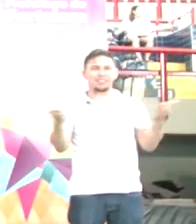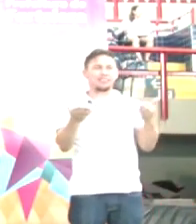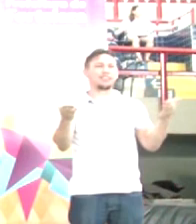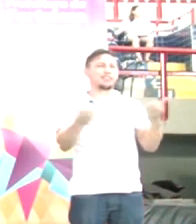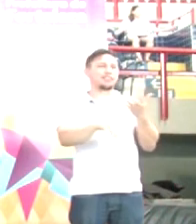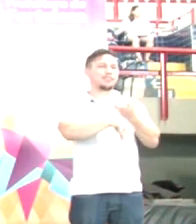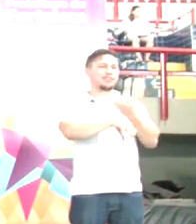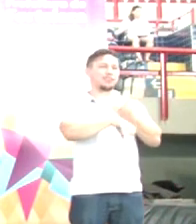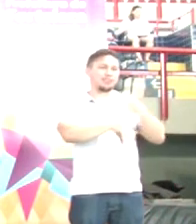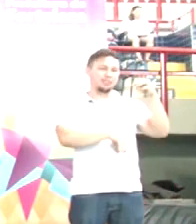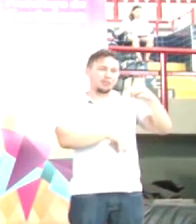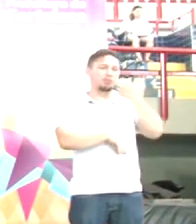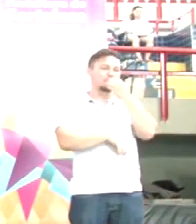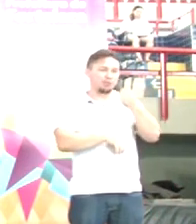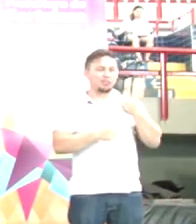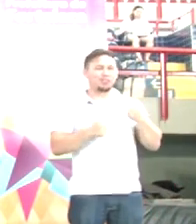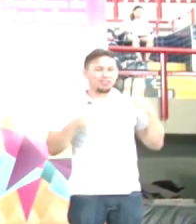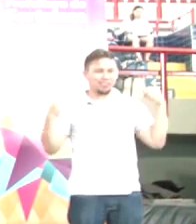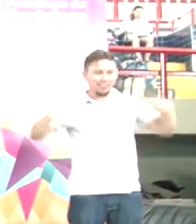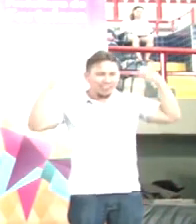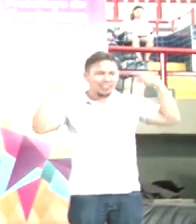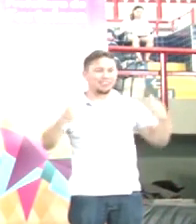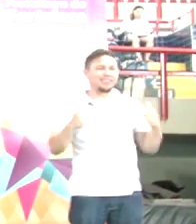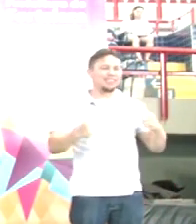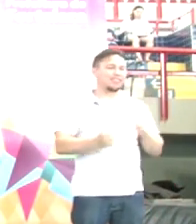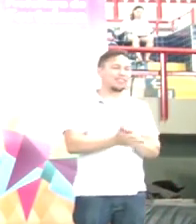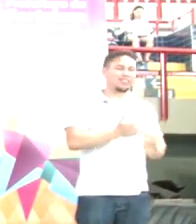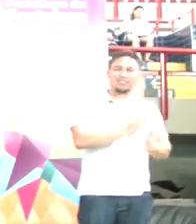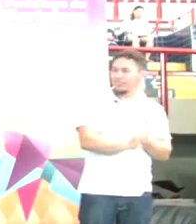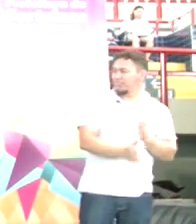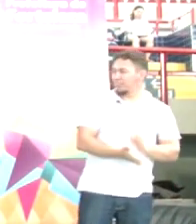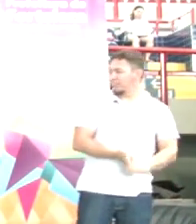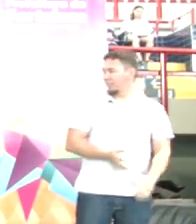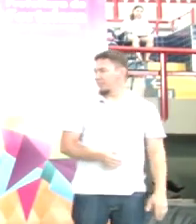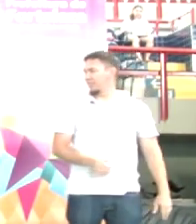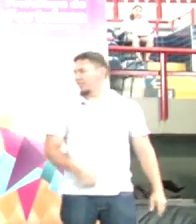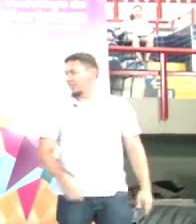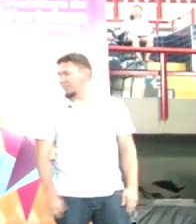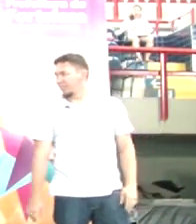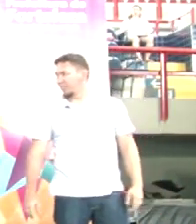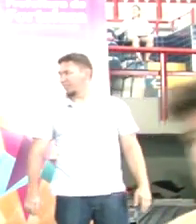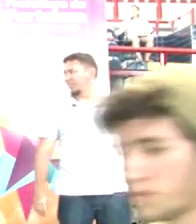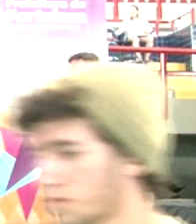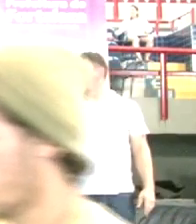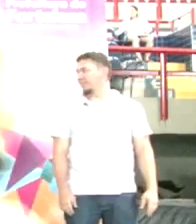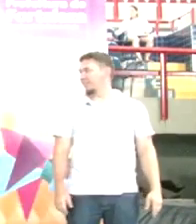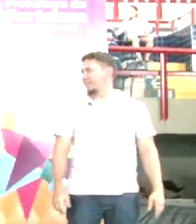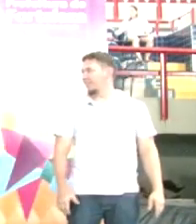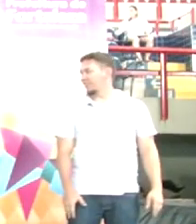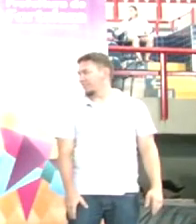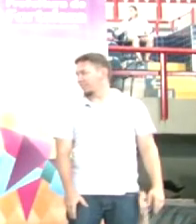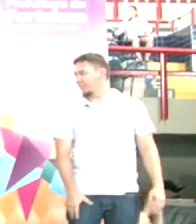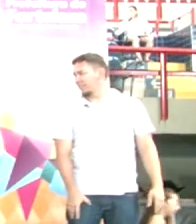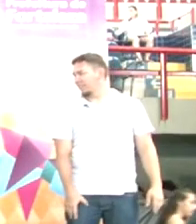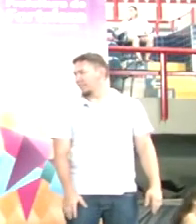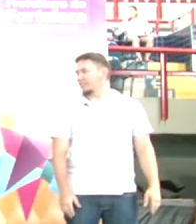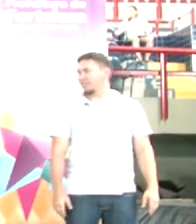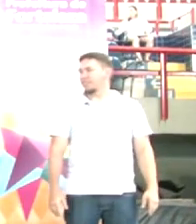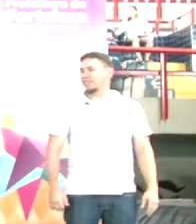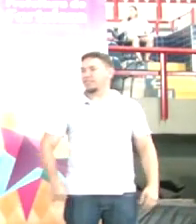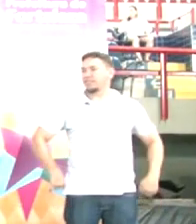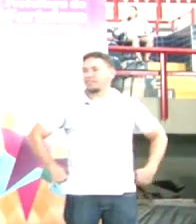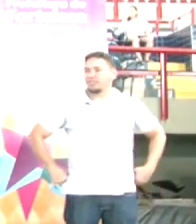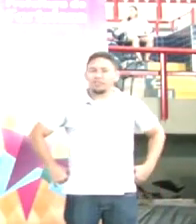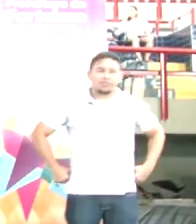Agora é que a matéria é boa, matemática, meu irmão. Eita. Participe muito aí, Marraquinha, é isso, mexe com a parte de matemática, não vai de